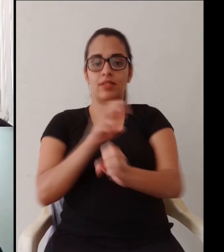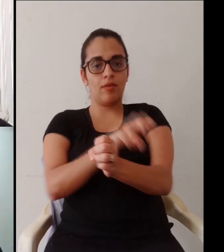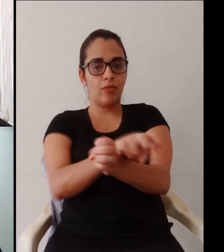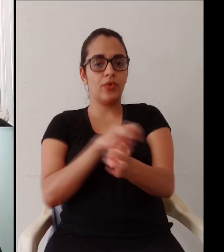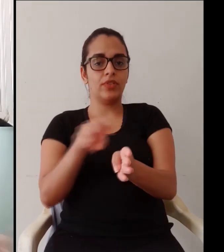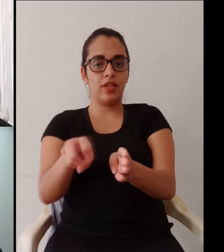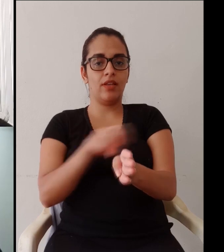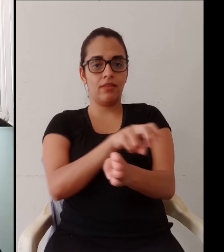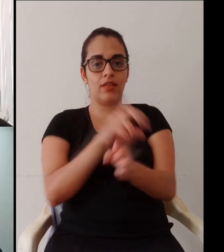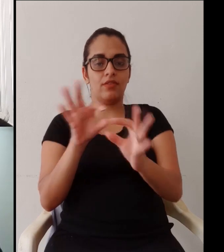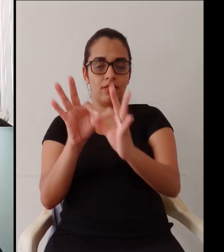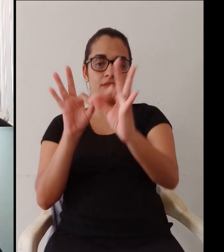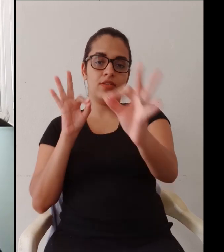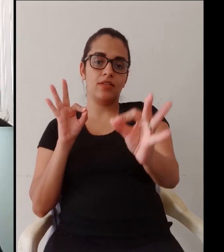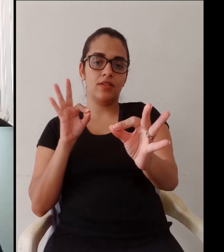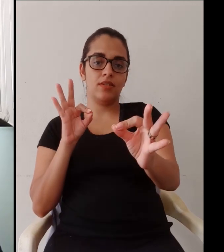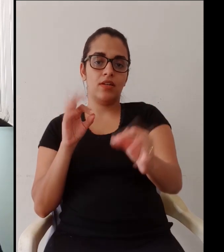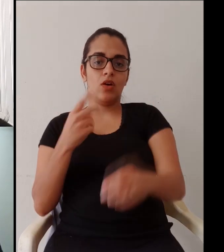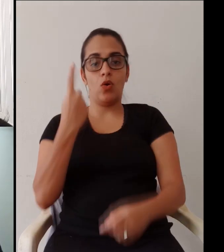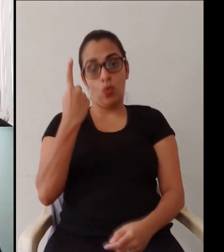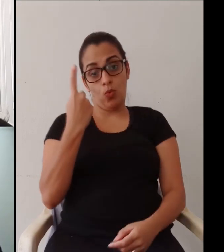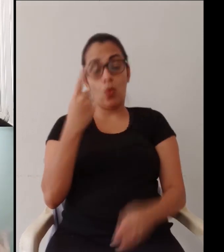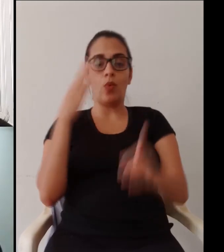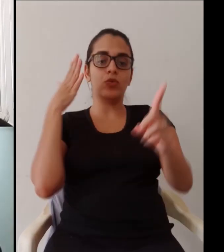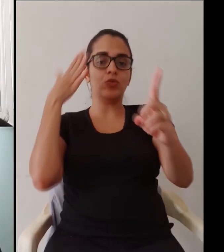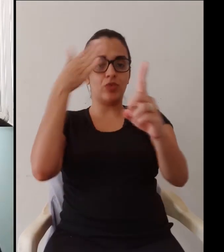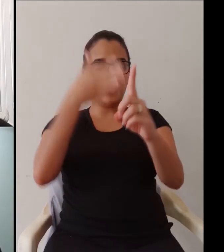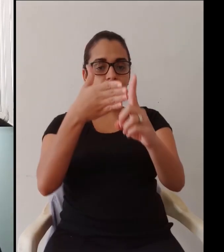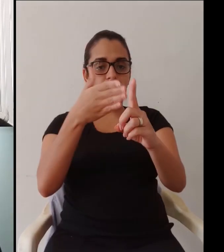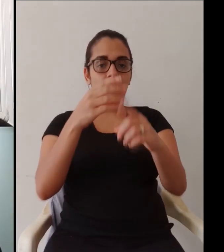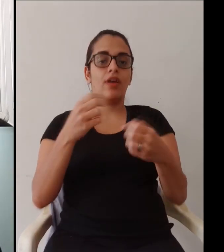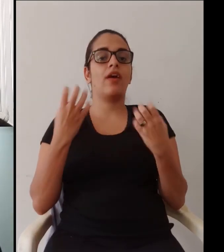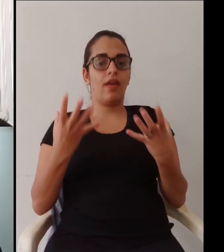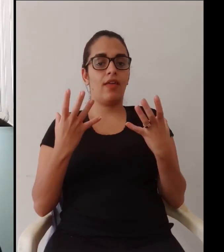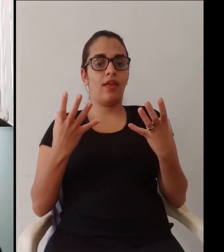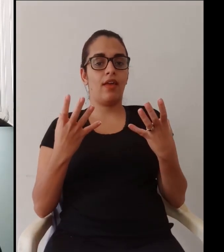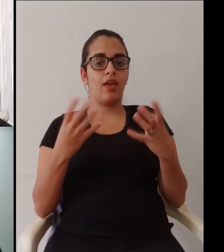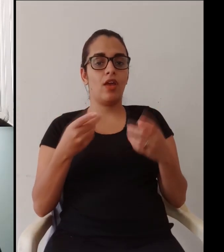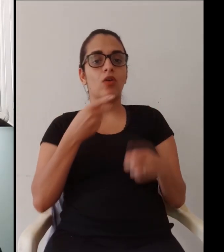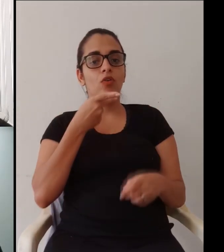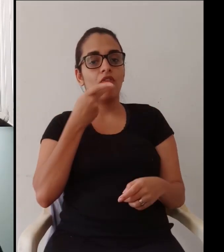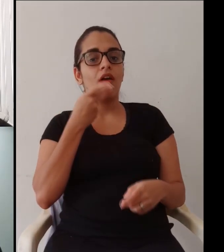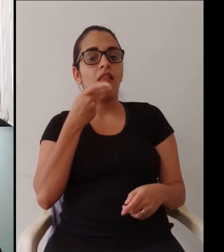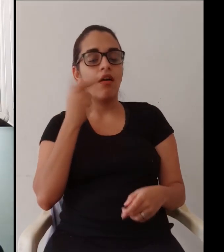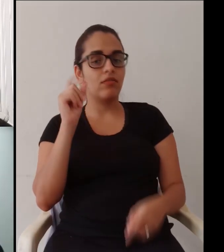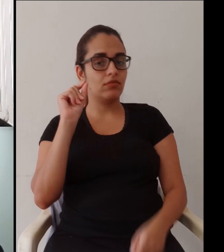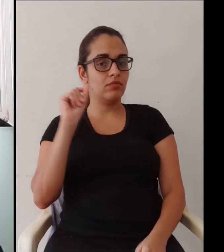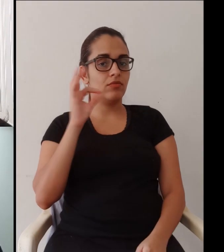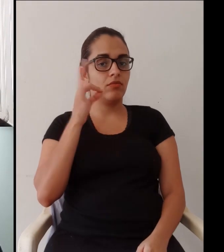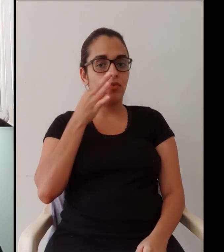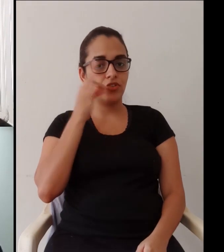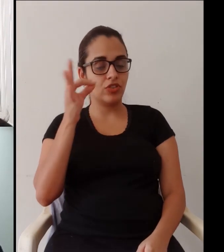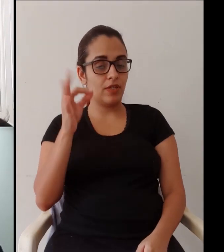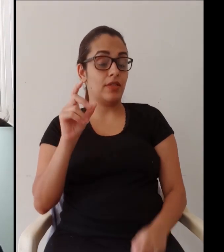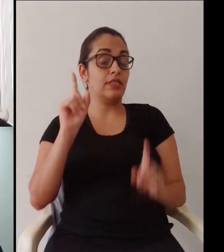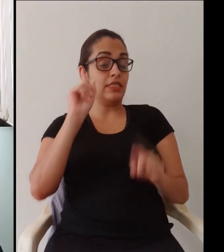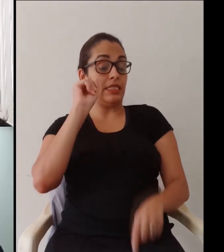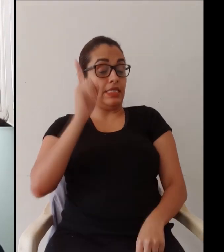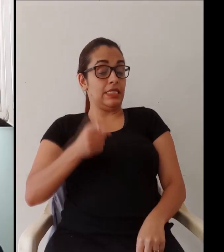ou cursos que formam profissionais para atuar na modalidade à distância. Esses são um